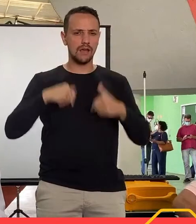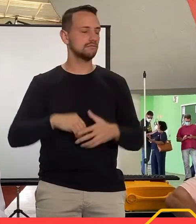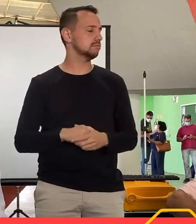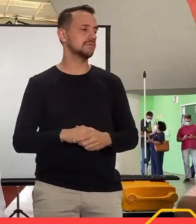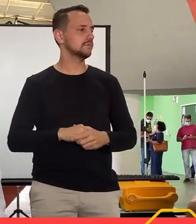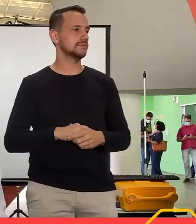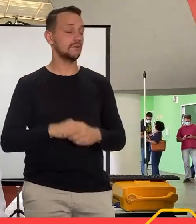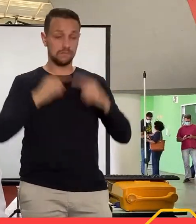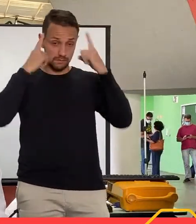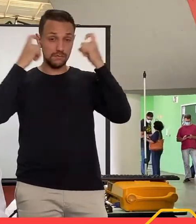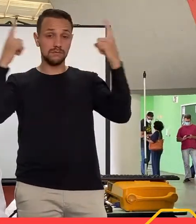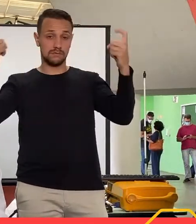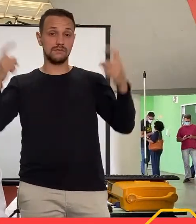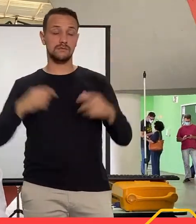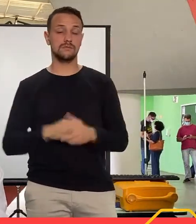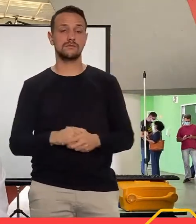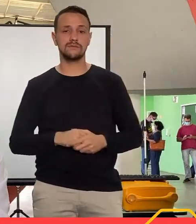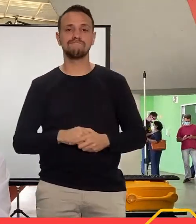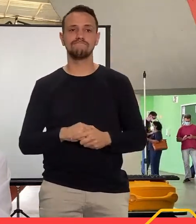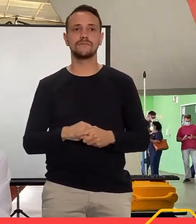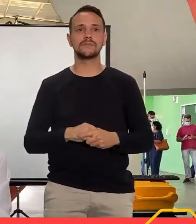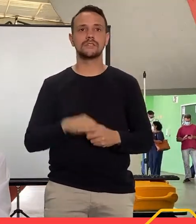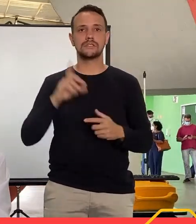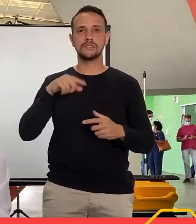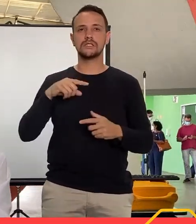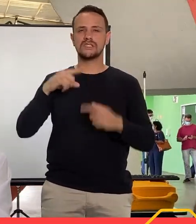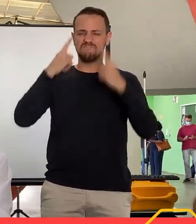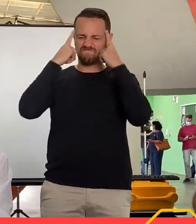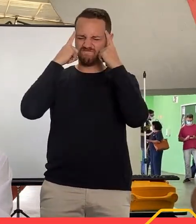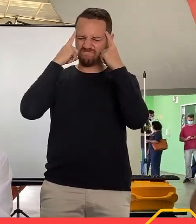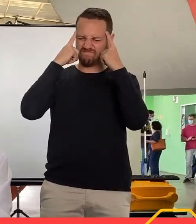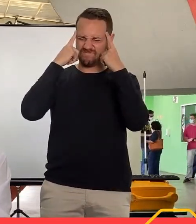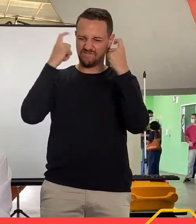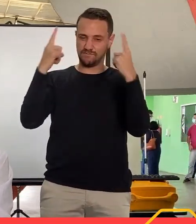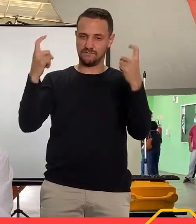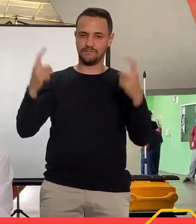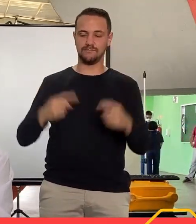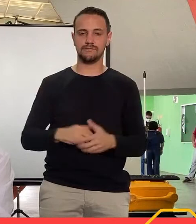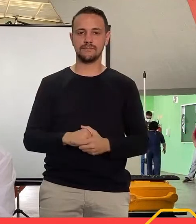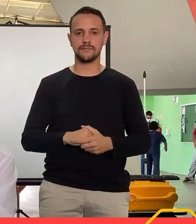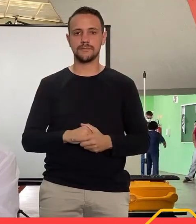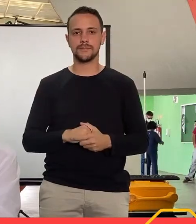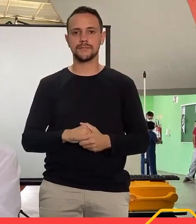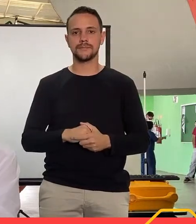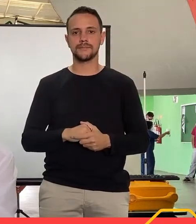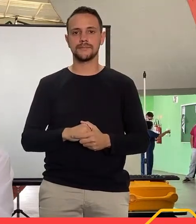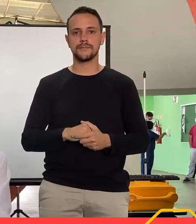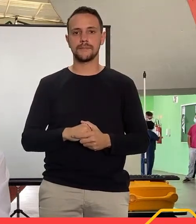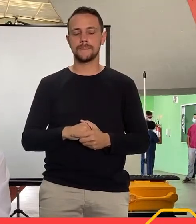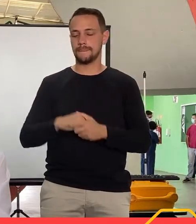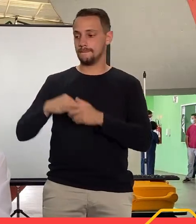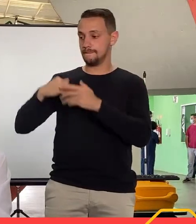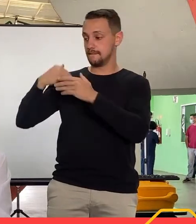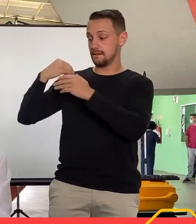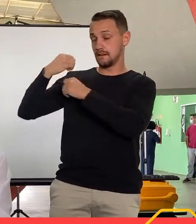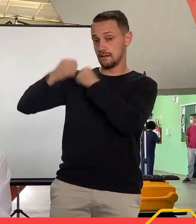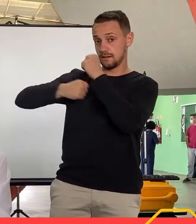passagem violenta. Foi uma passagem extremamente violenta. A passagem